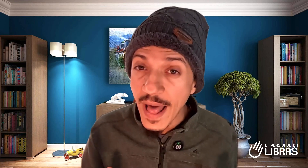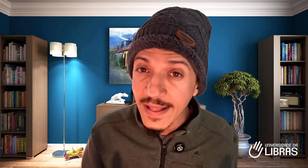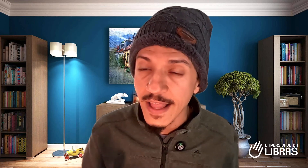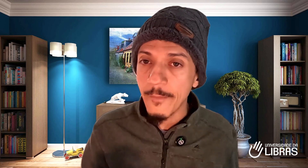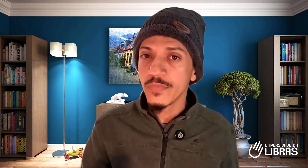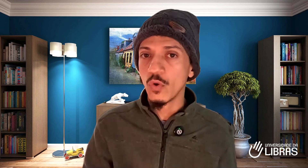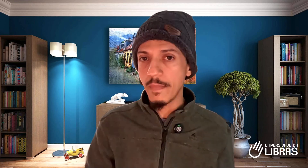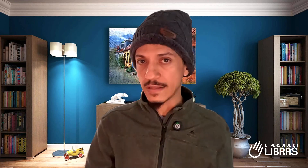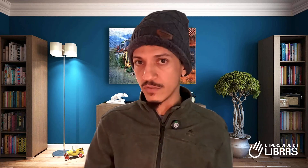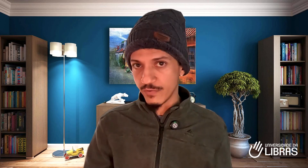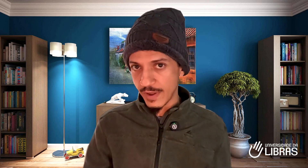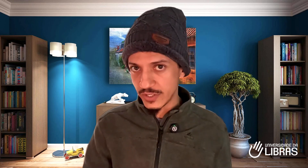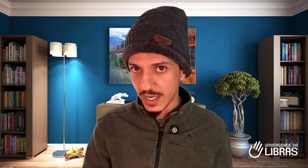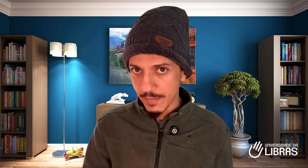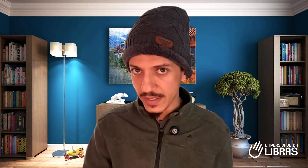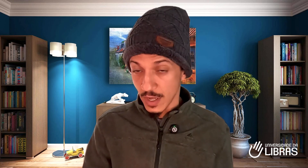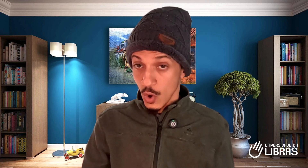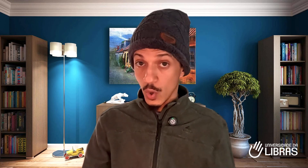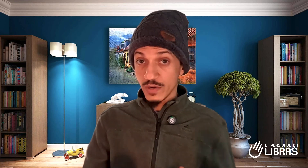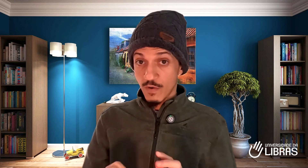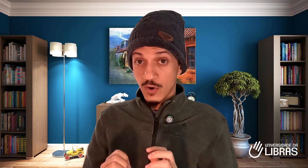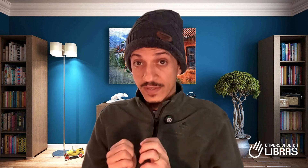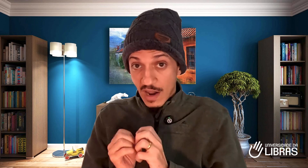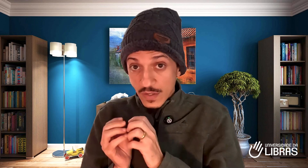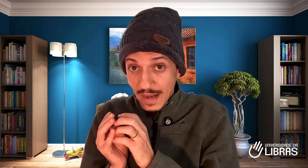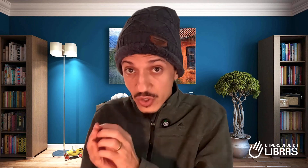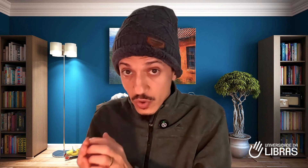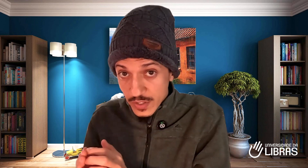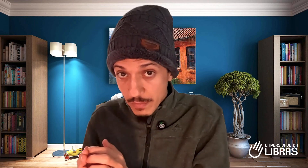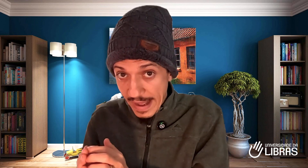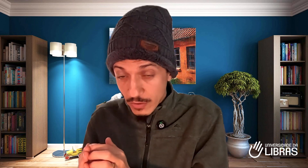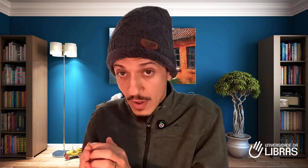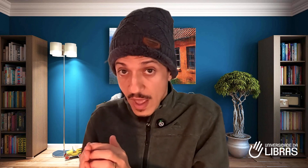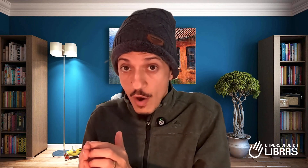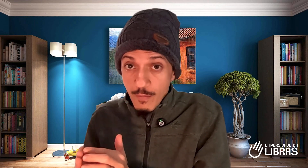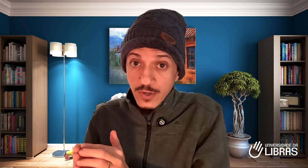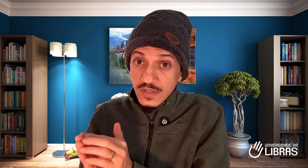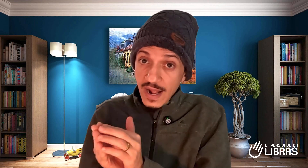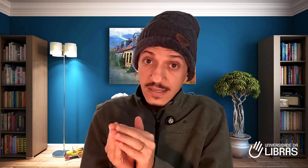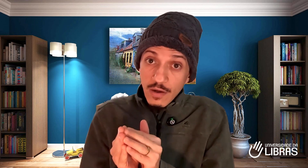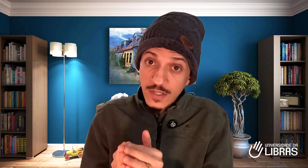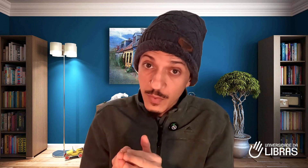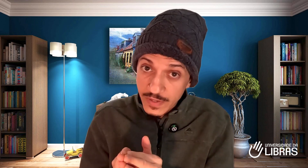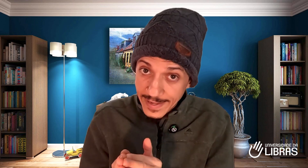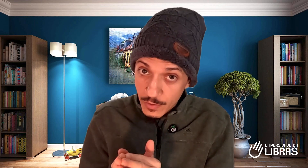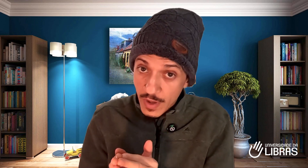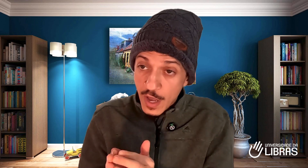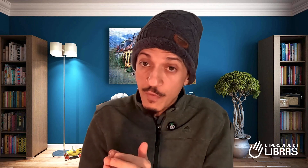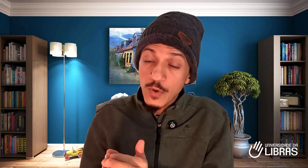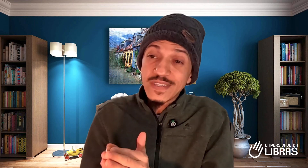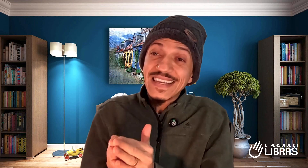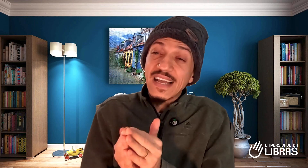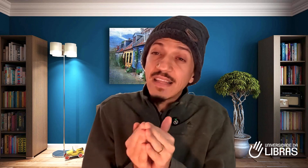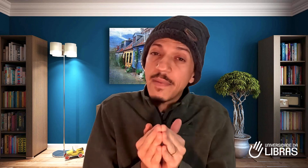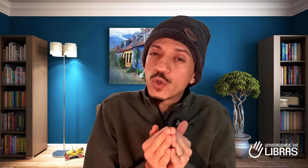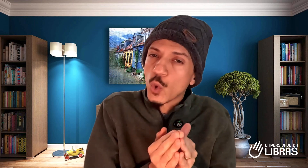completa do método Fluente em Libras, onde eu vou mostrar os bastidores do método, eu vou mostrar as aulas por dentro, eu vou mostrar exatamente como que o